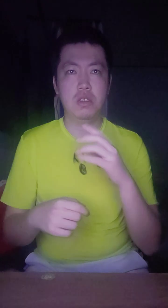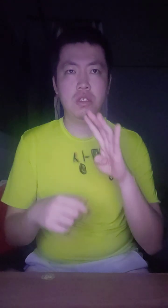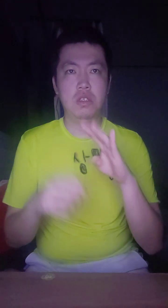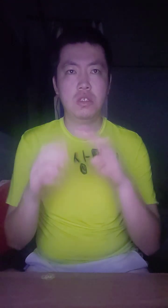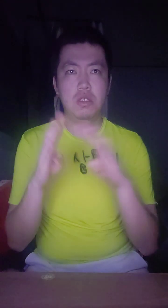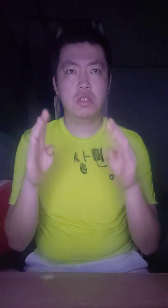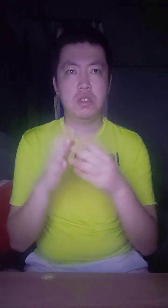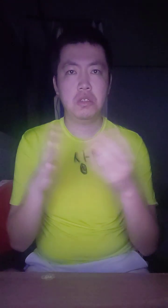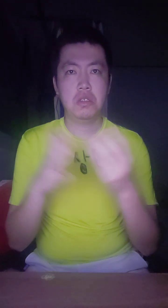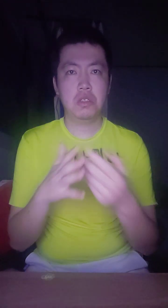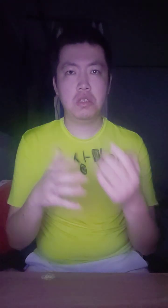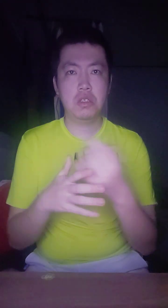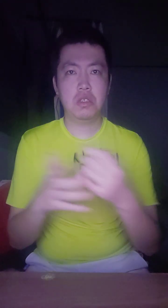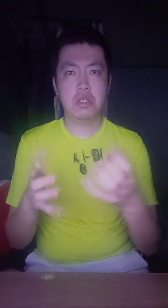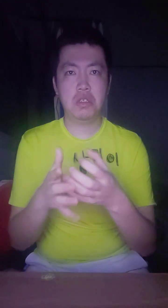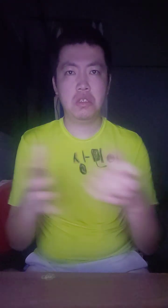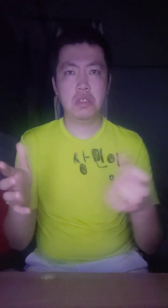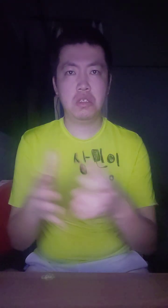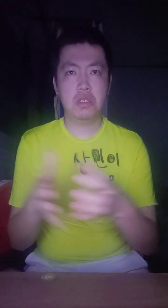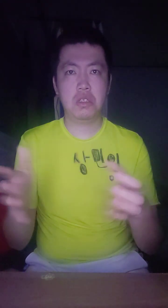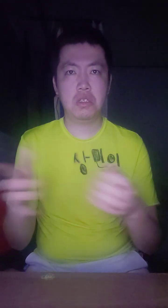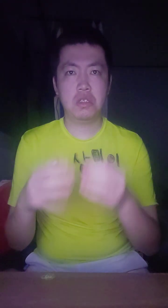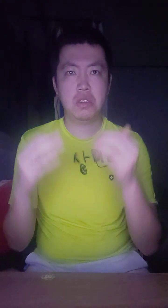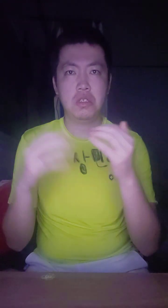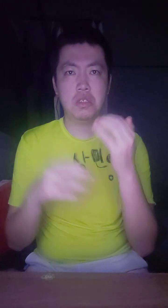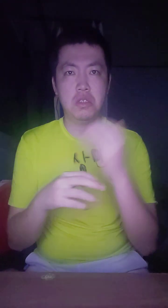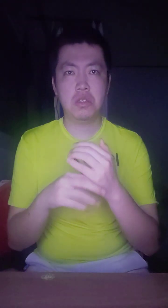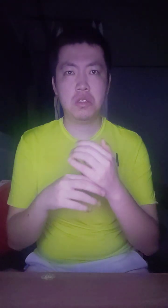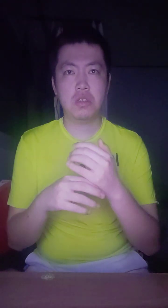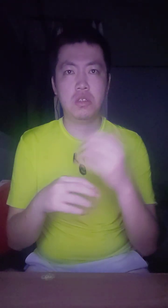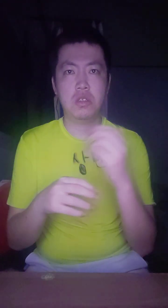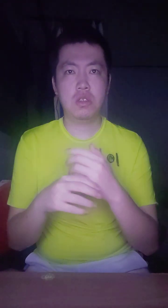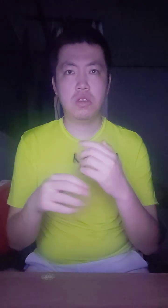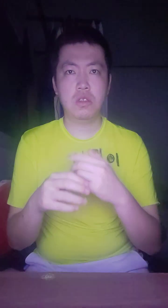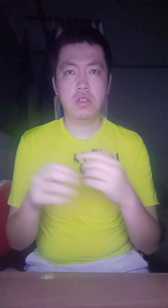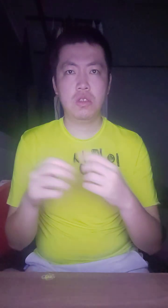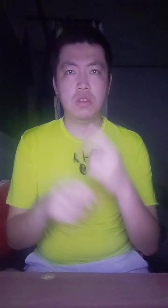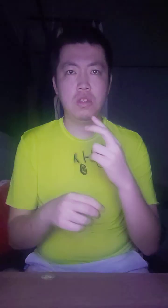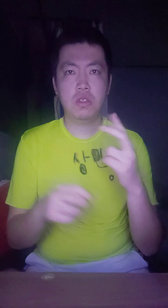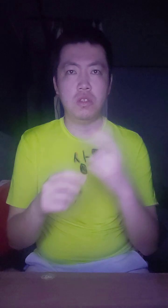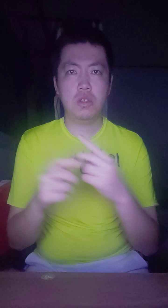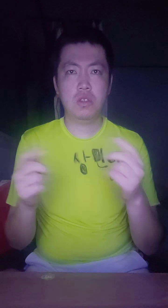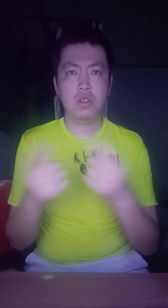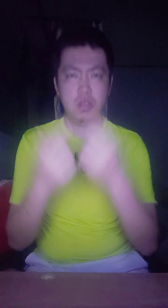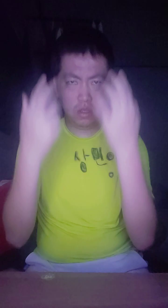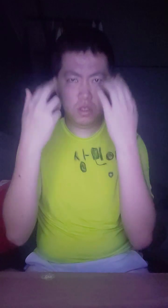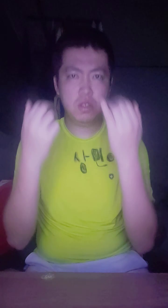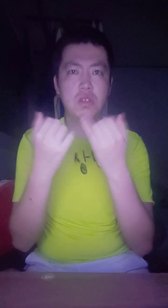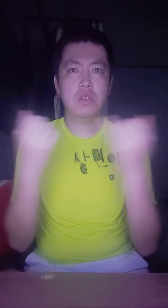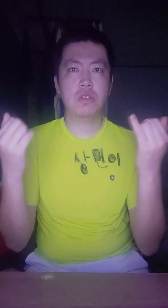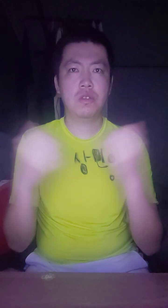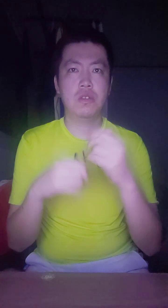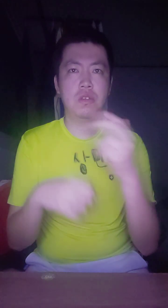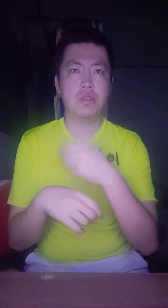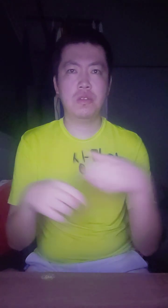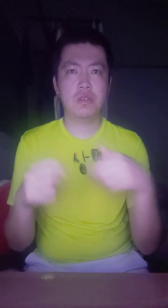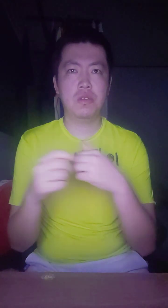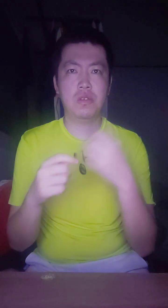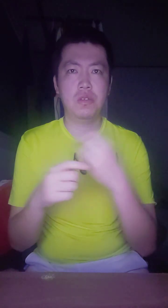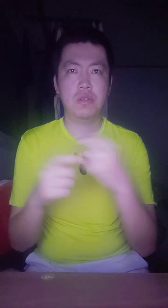원래 다 아파트 쪽의 설비로 해서 정전이 되고 있고요. 올여름 폭염지세가 꺾일 줄 모르고 이어진